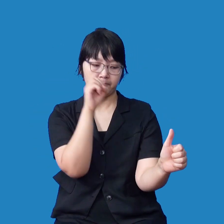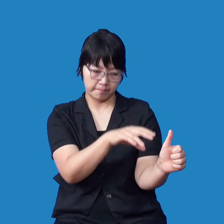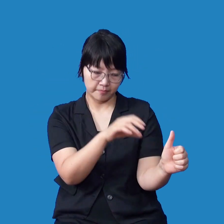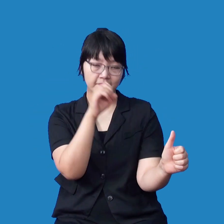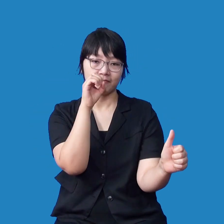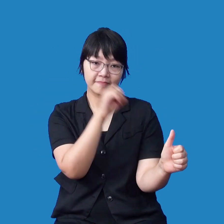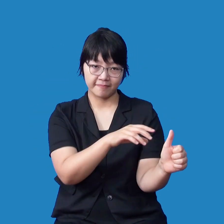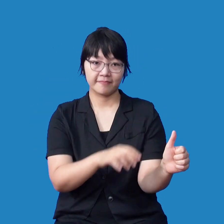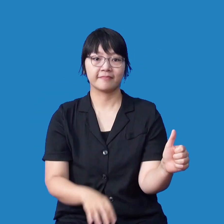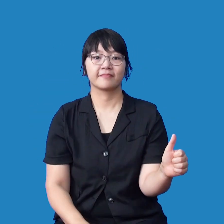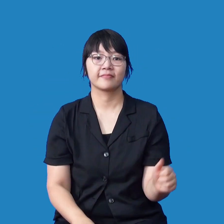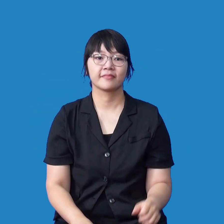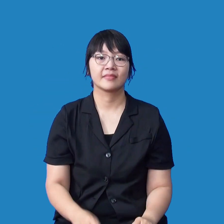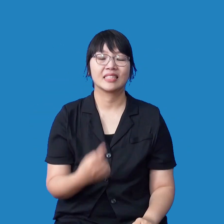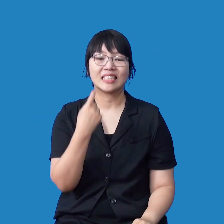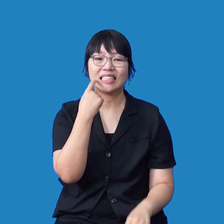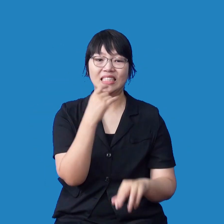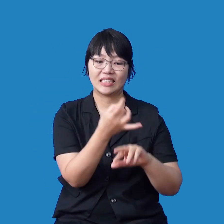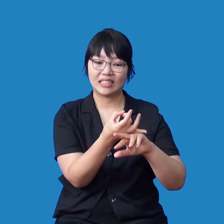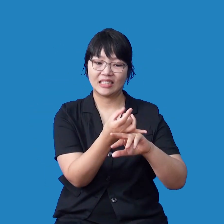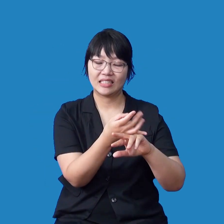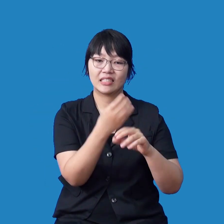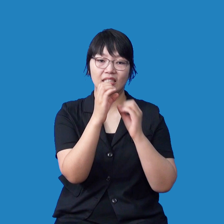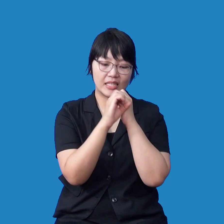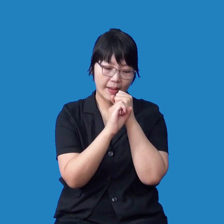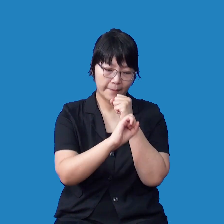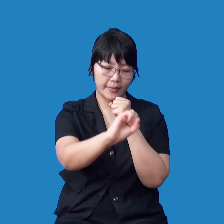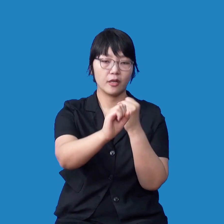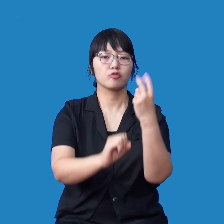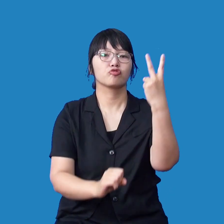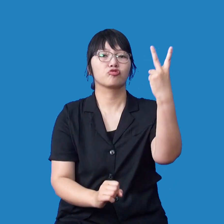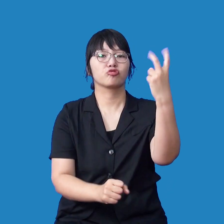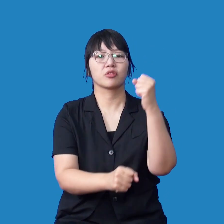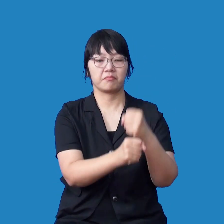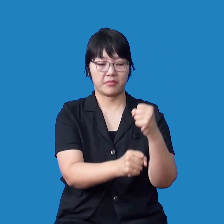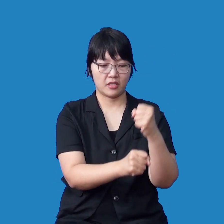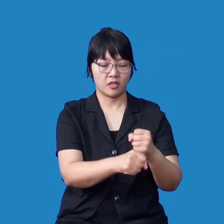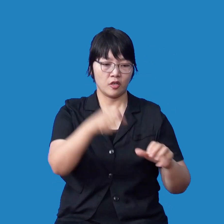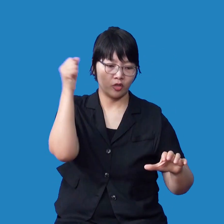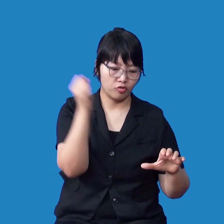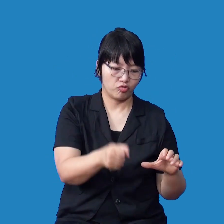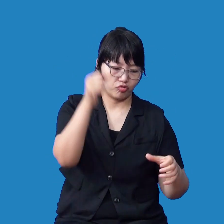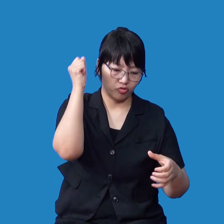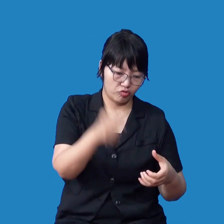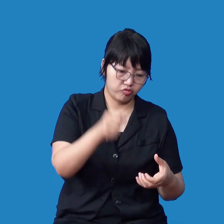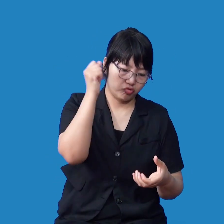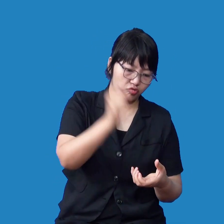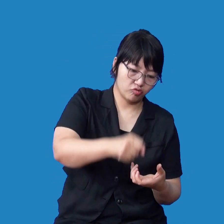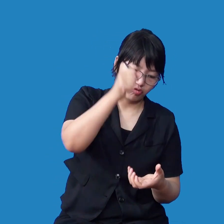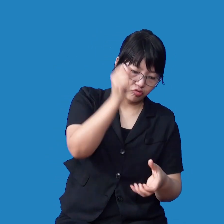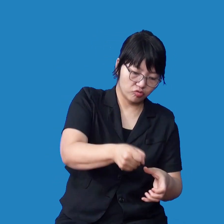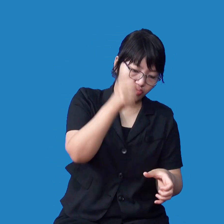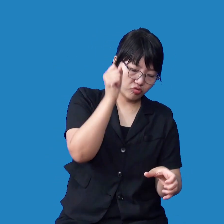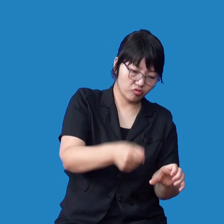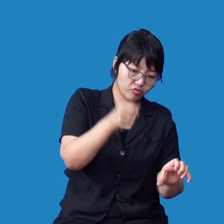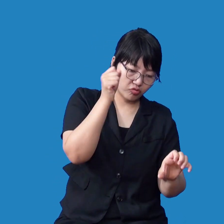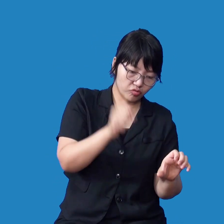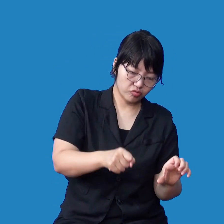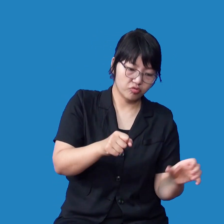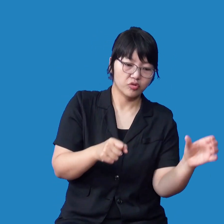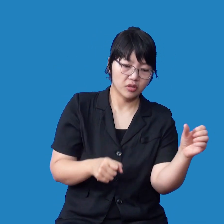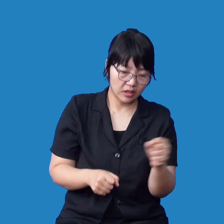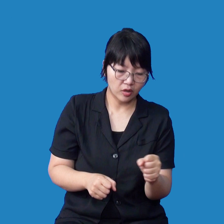모세에게 말씀하여 이르시되 은나팔 둘을 만들되 두들겨 만들어서 그것으로